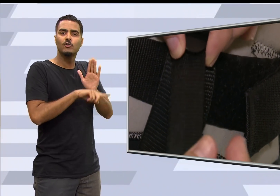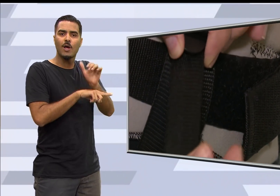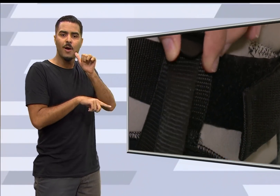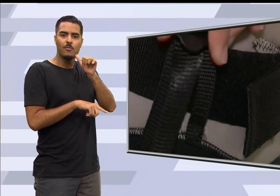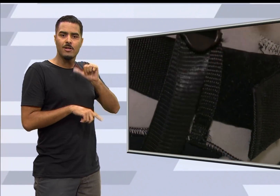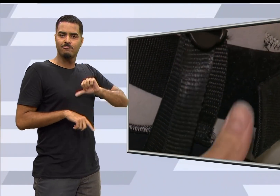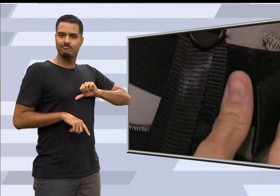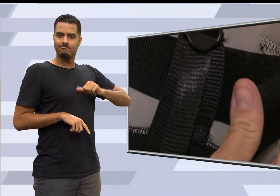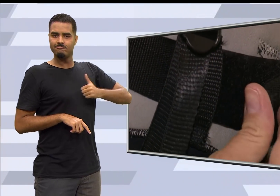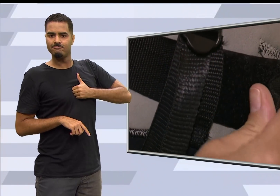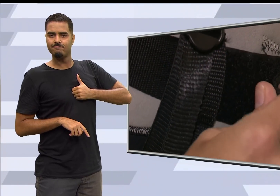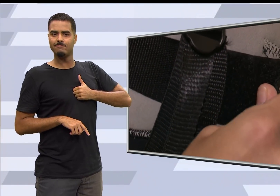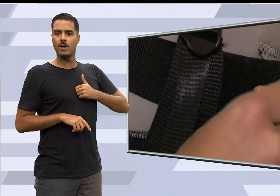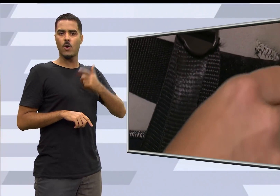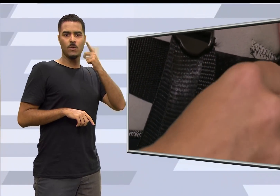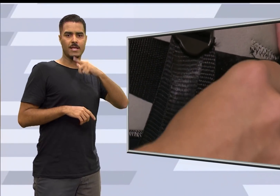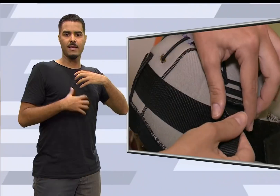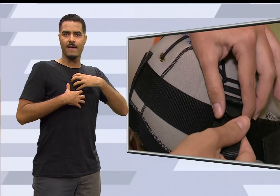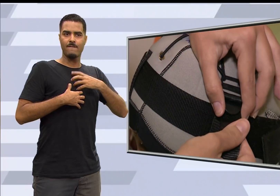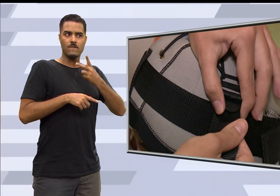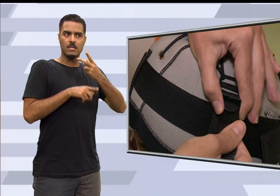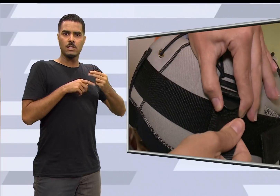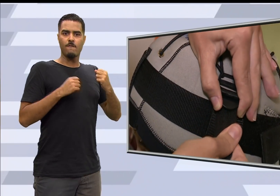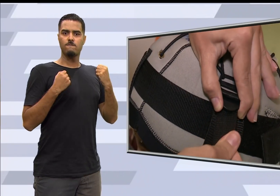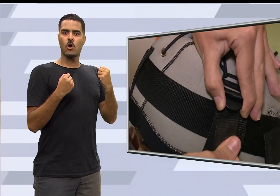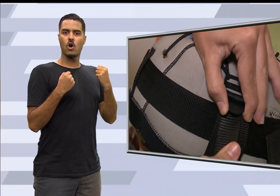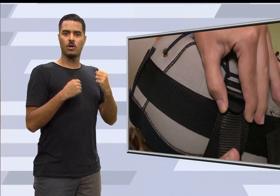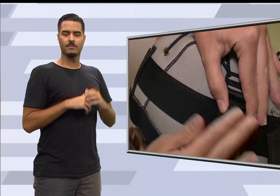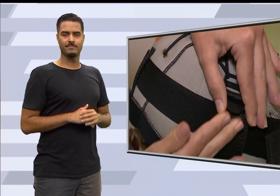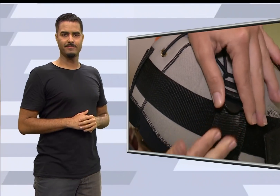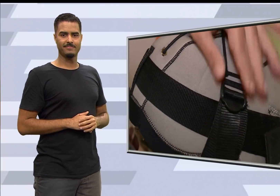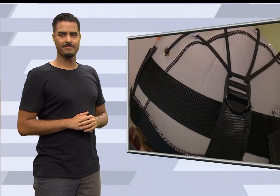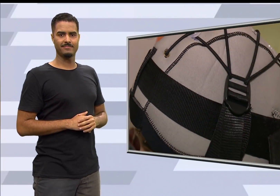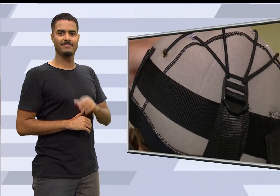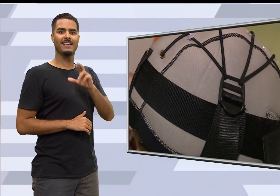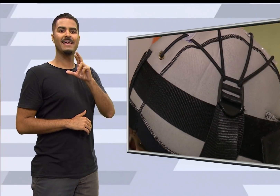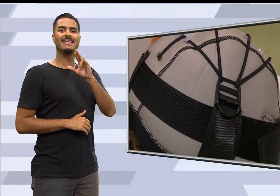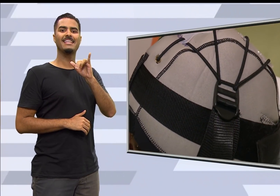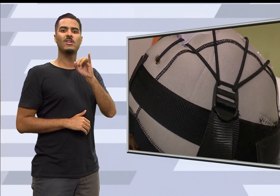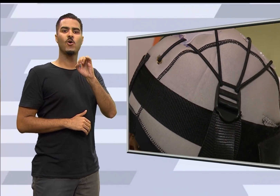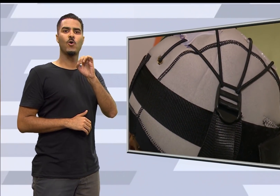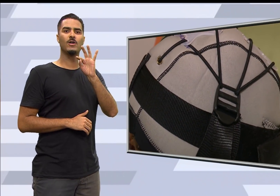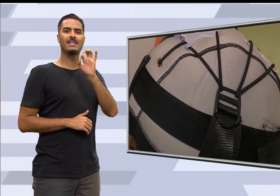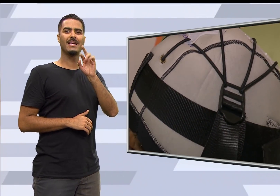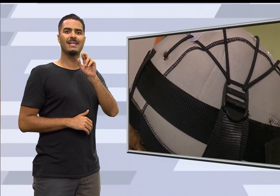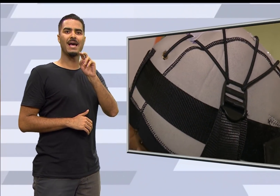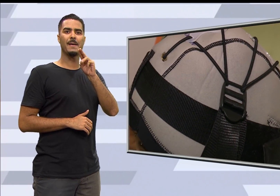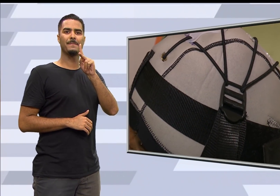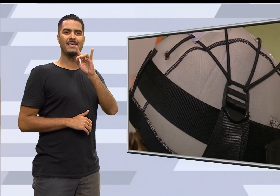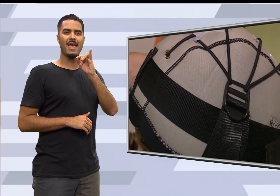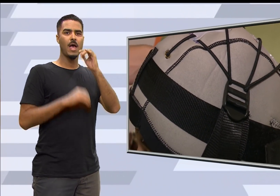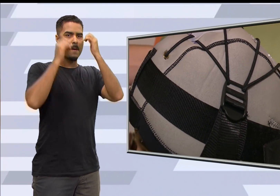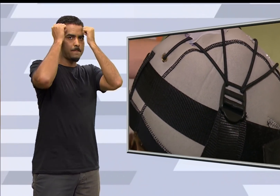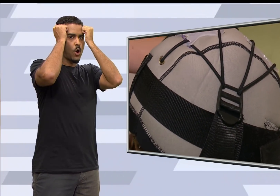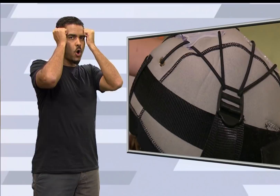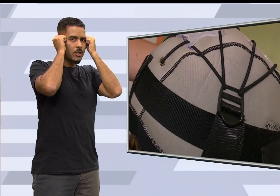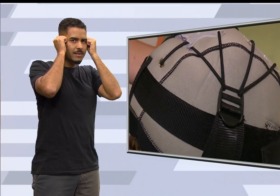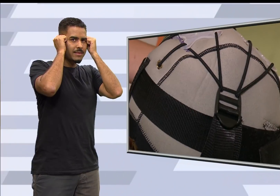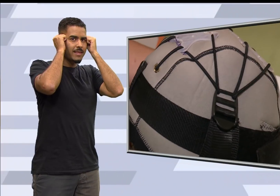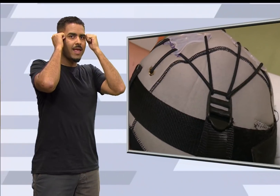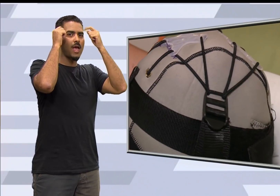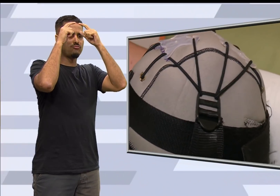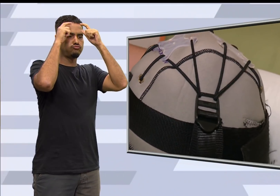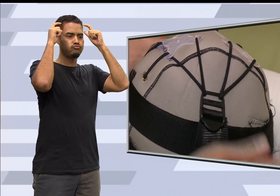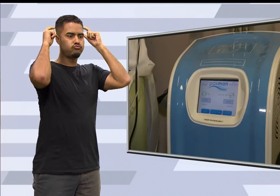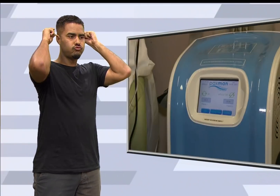a doença mais fortalecidas. A crioterapia, ela resfria o couro cabeludo, então é colocada uma touca térmica